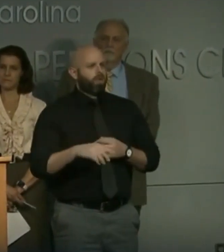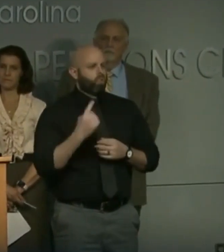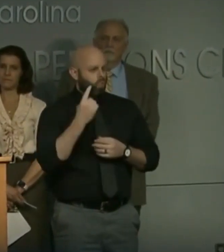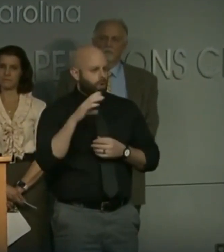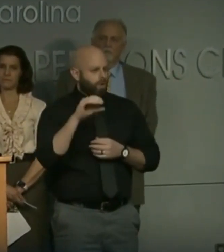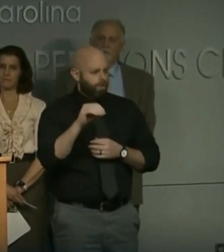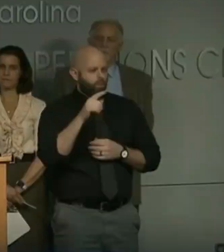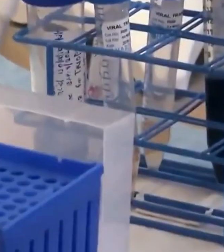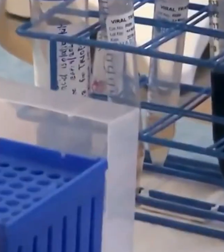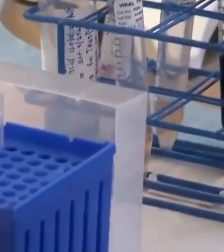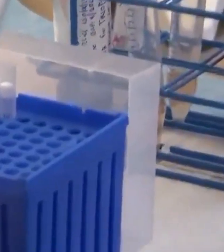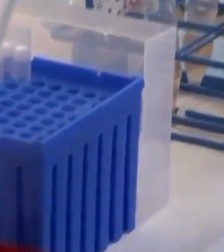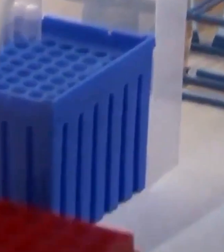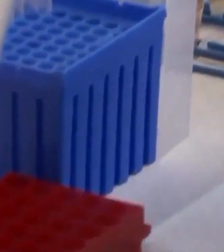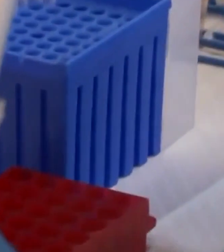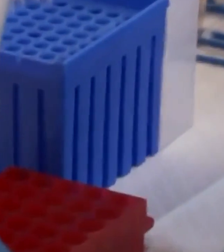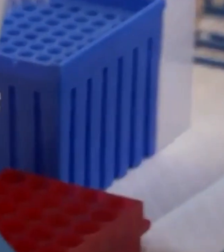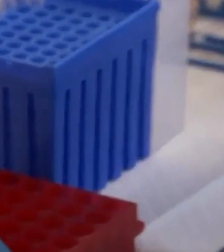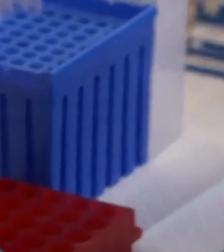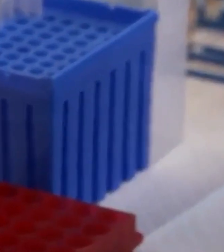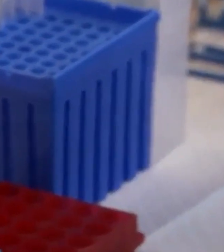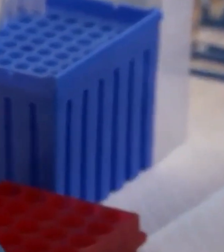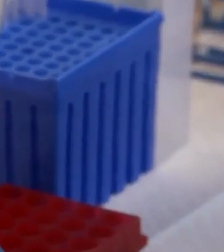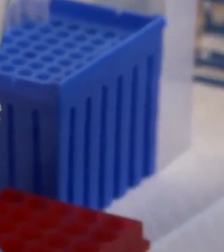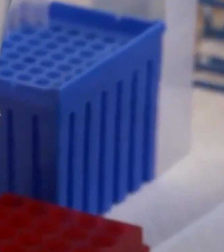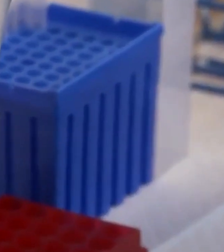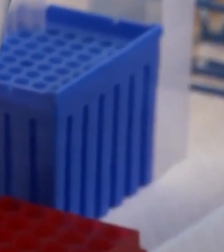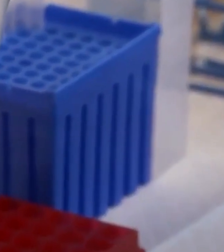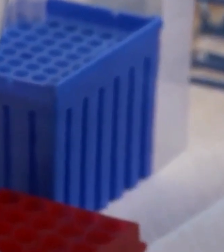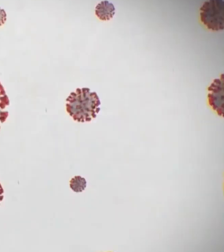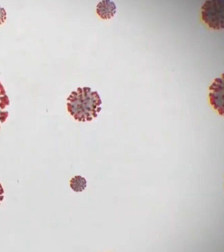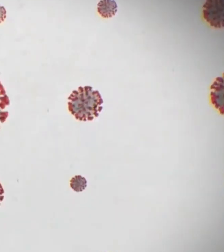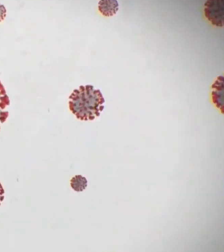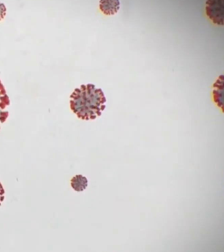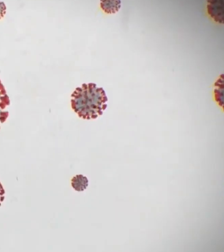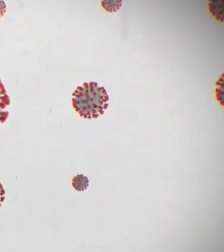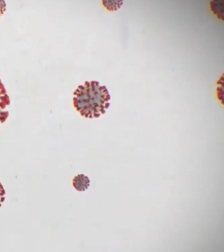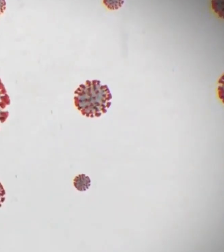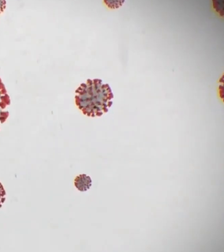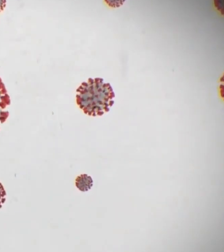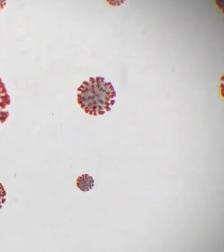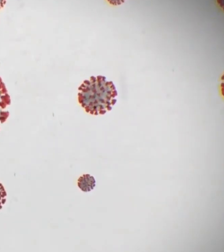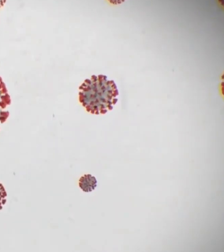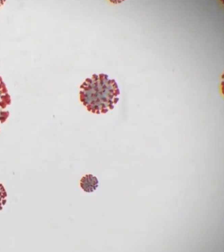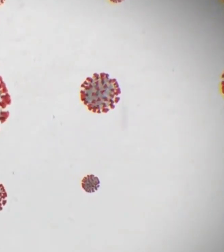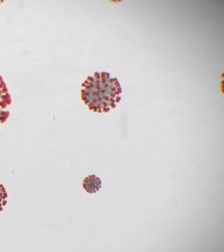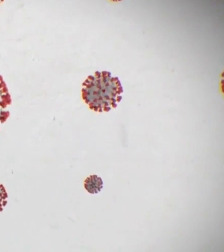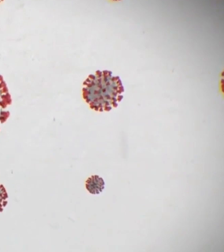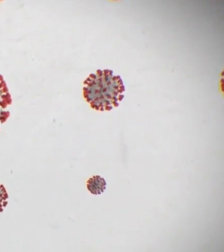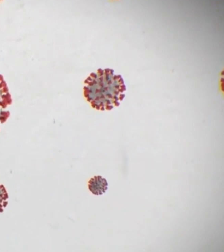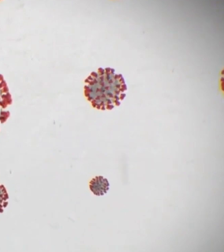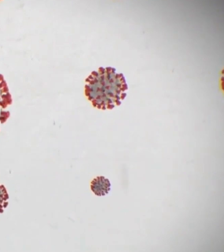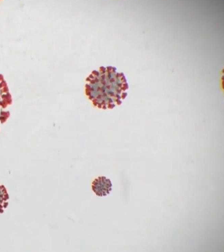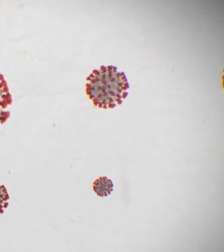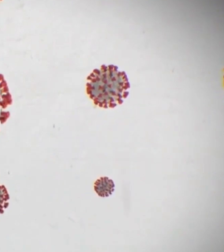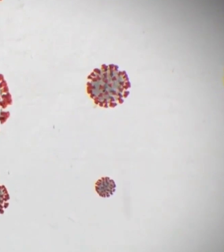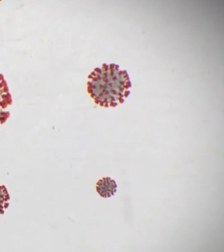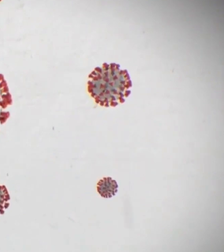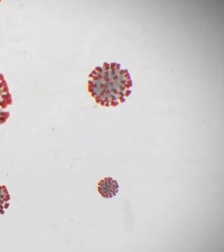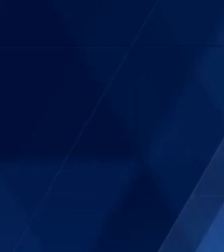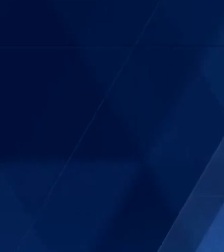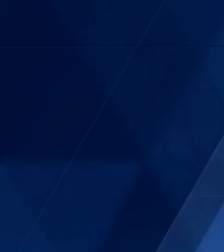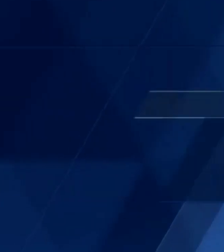triệu chứng nhẹ như sốt, chóng mặt và ho hen. Thông tin điều tra sơ bộ cho thấy, bệnh nhân thứ nhì ở North